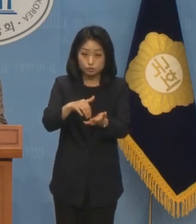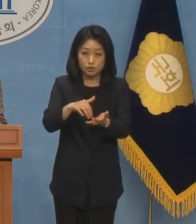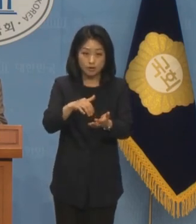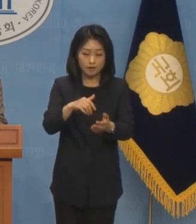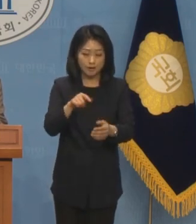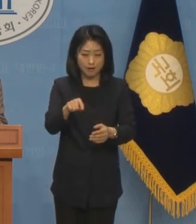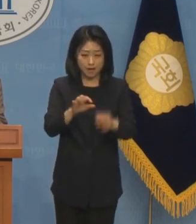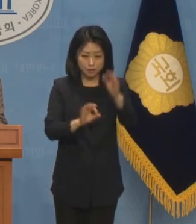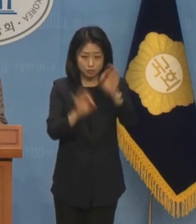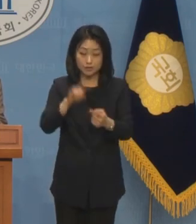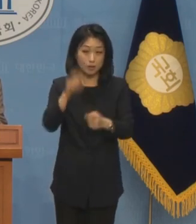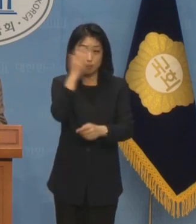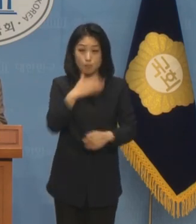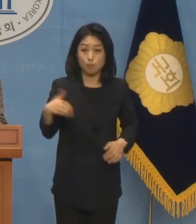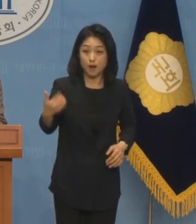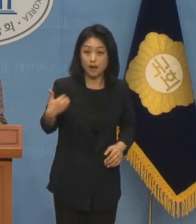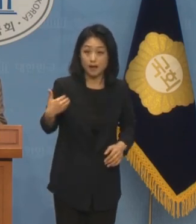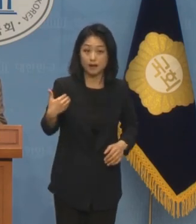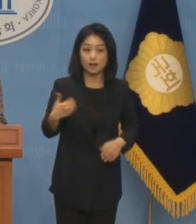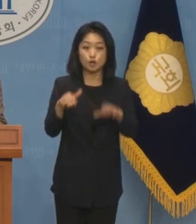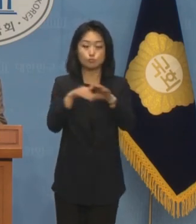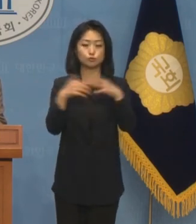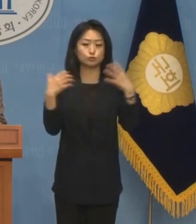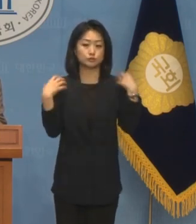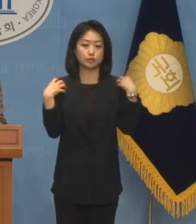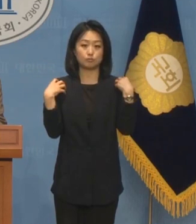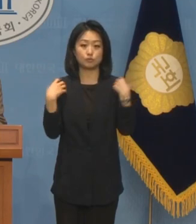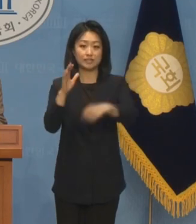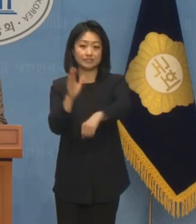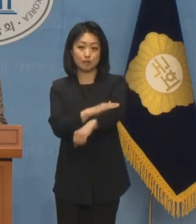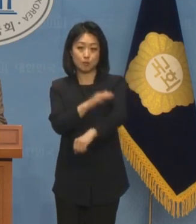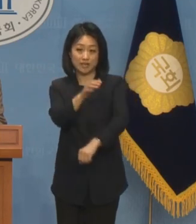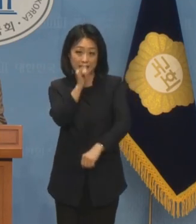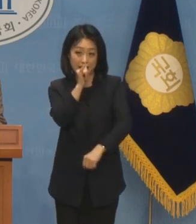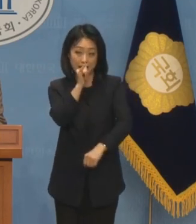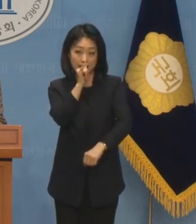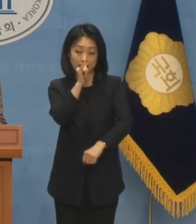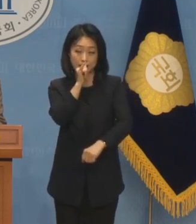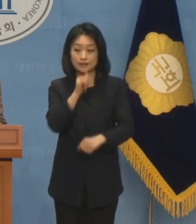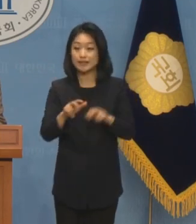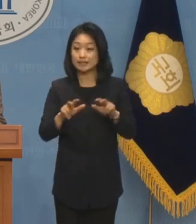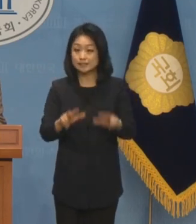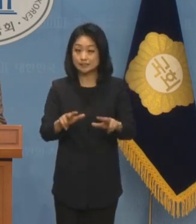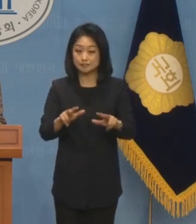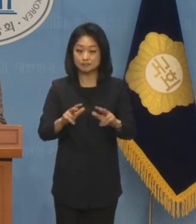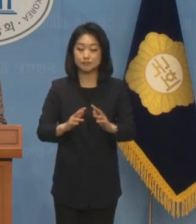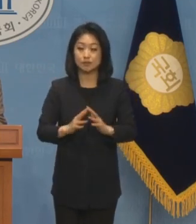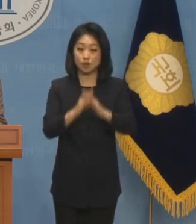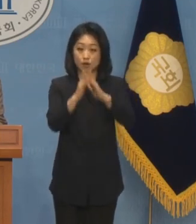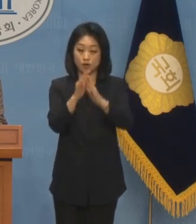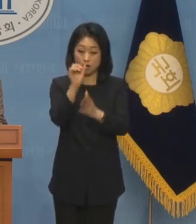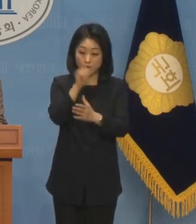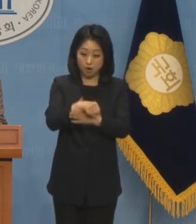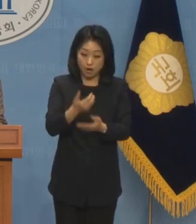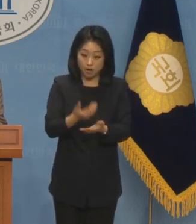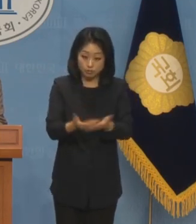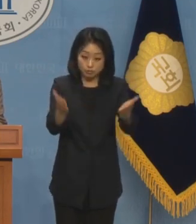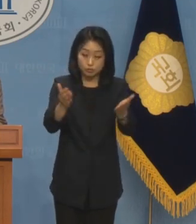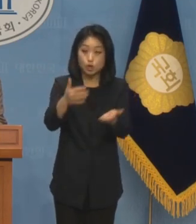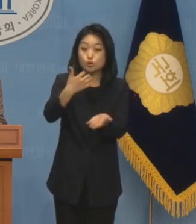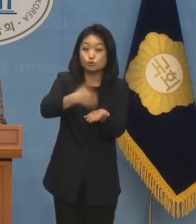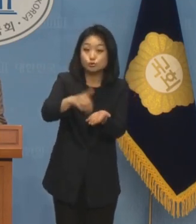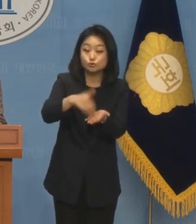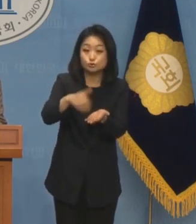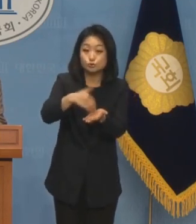겁니까 지난 정부의 부동산 정책에 따른 공급량이 이제 중공으로 나타나는 것인데 국토부에서 그